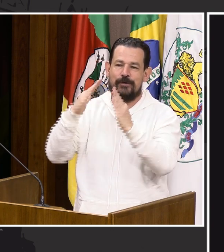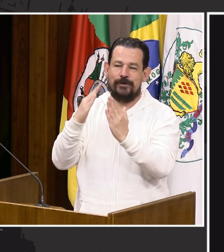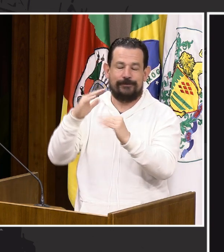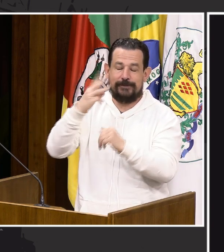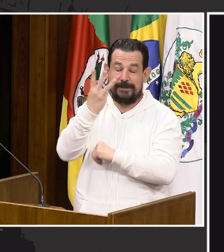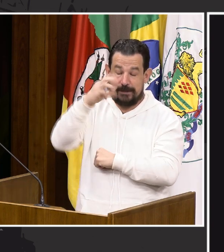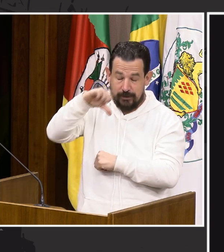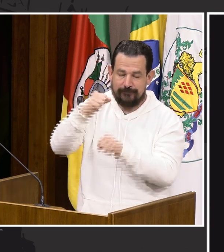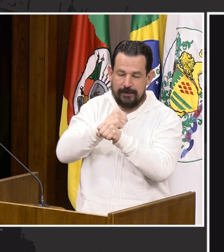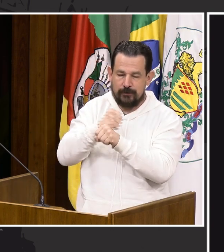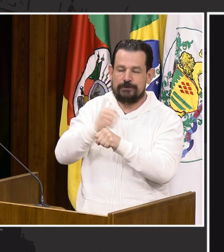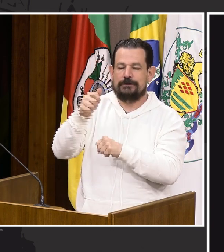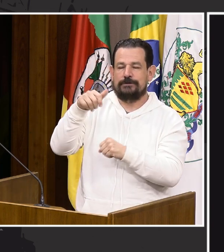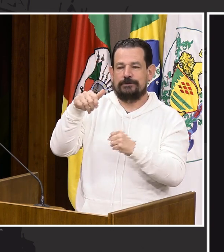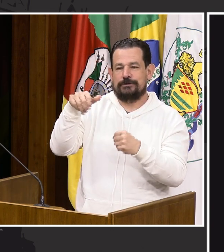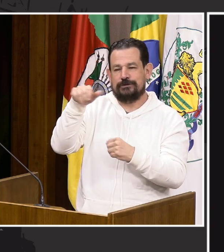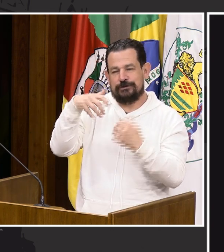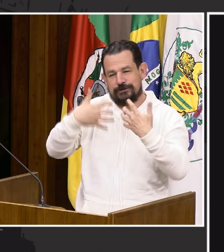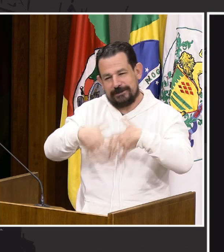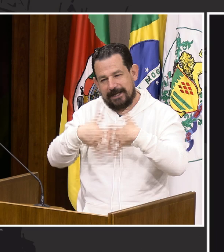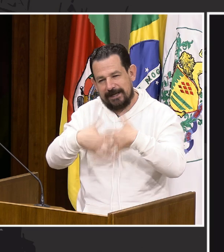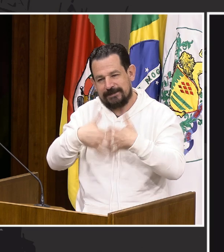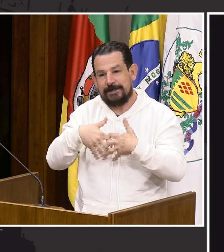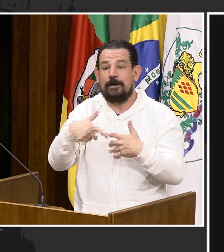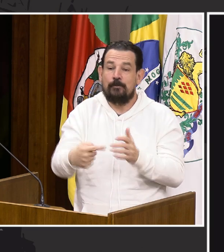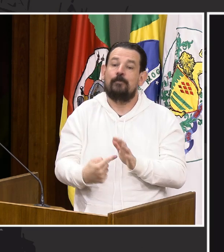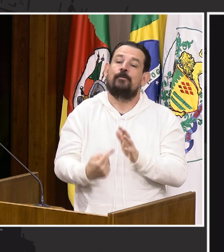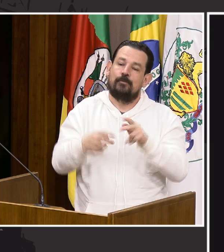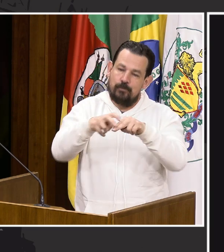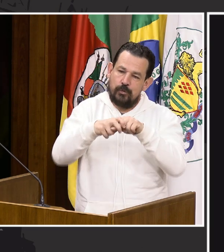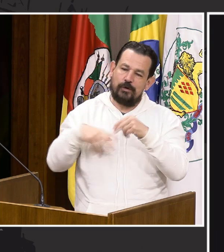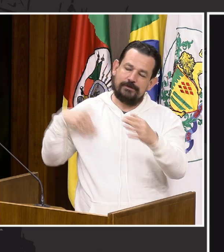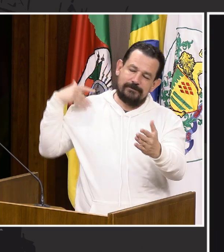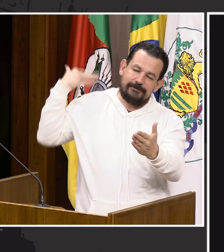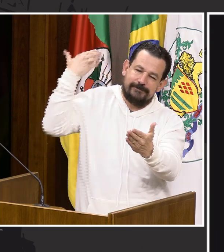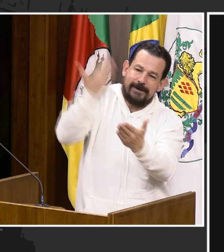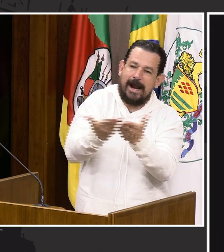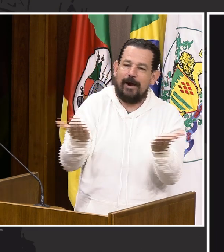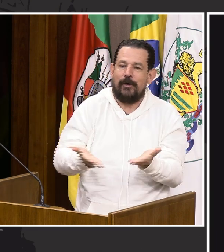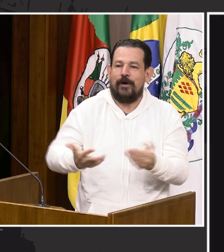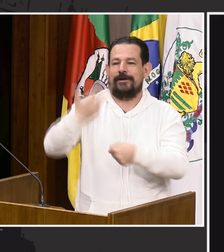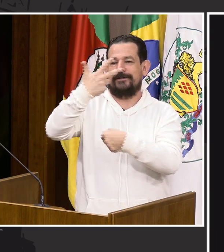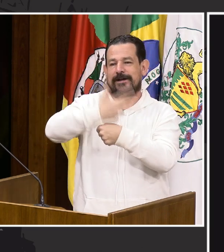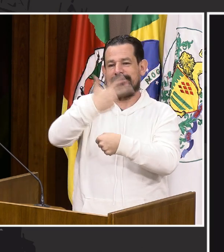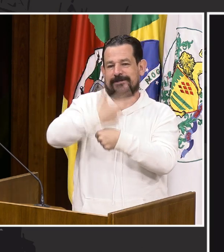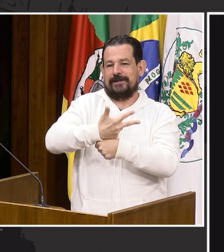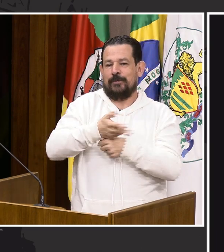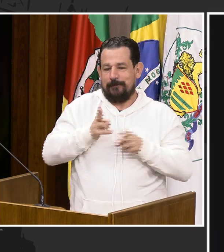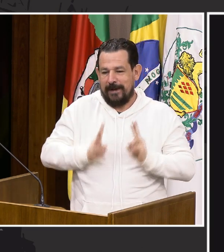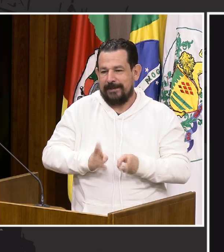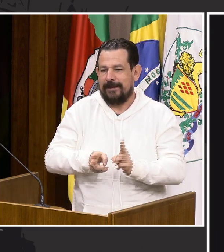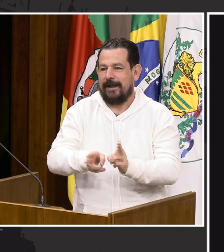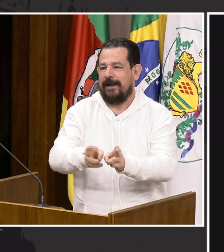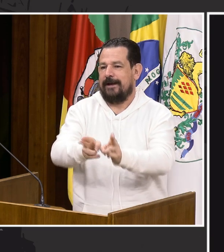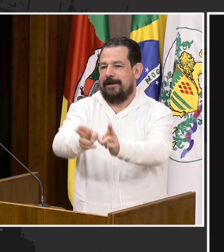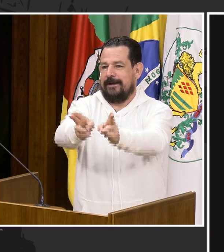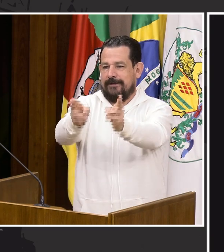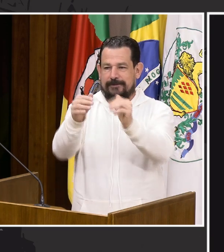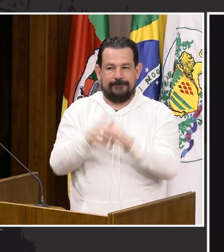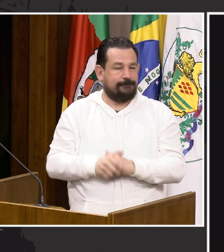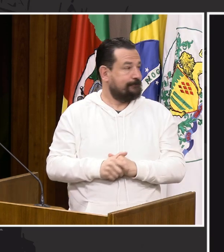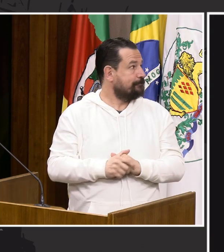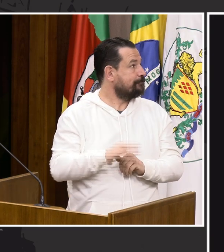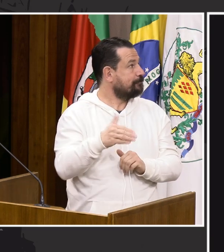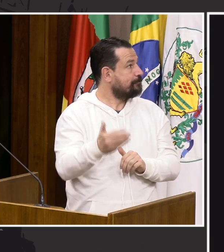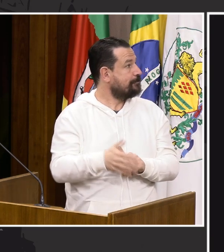que nós temos há 39 anos já criada a Sociedade dos Surdos, então nós temos vários surdos que também já estão na terceira idade